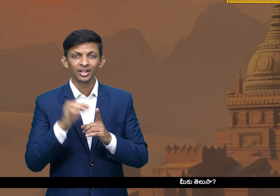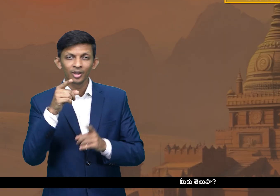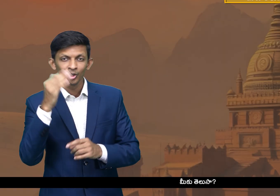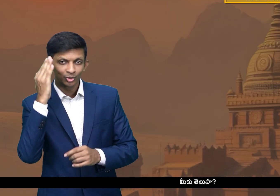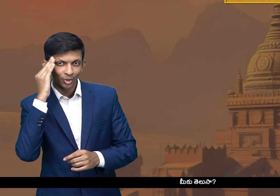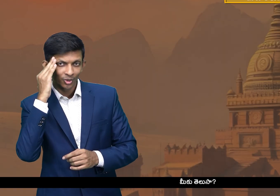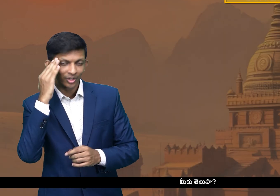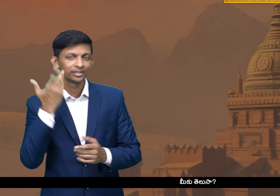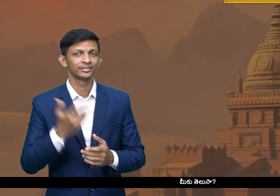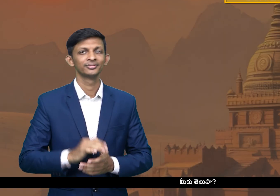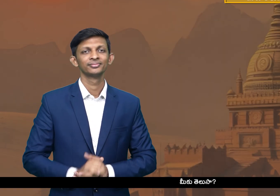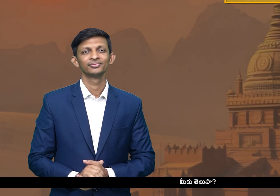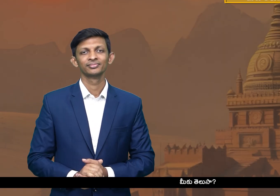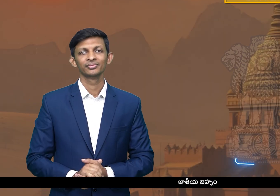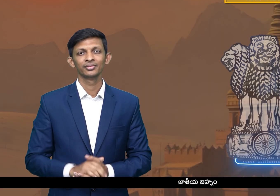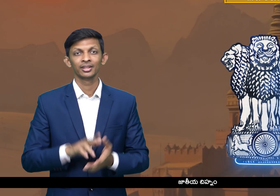మీకు తెలుసా,